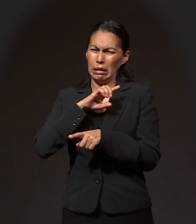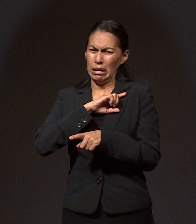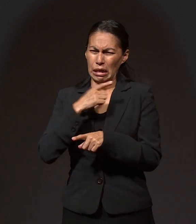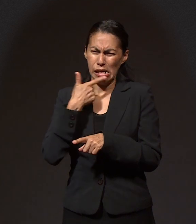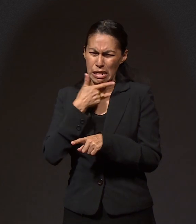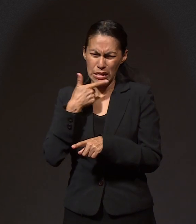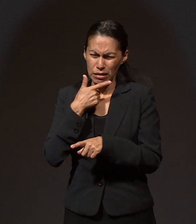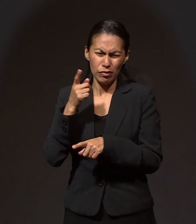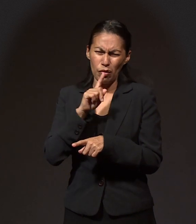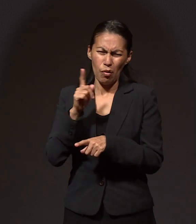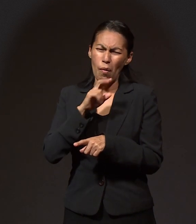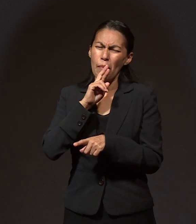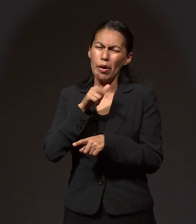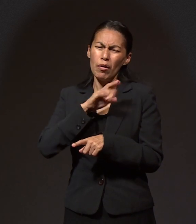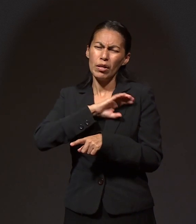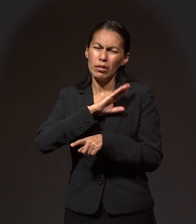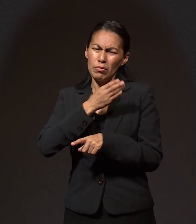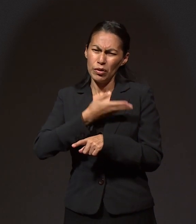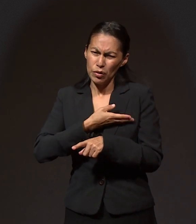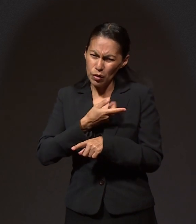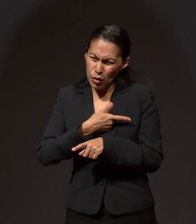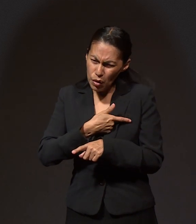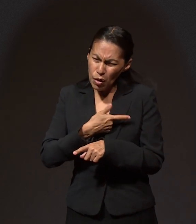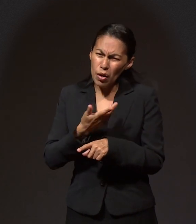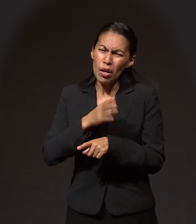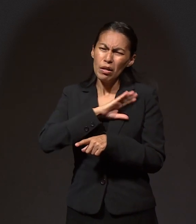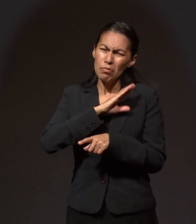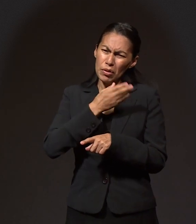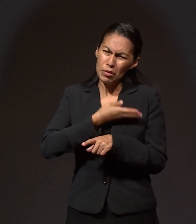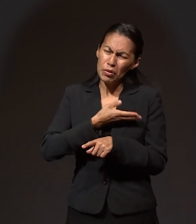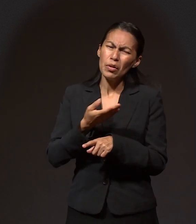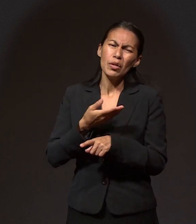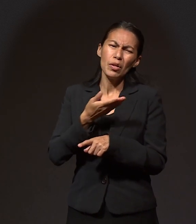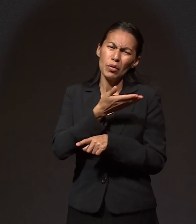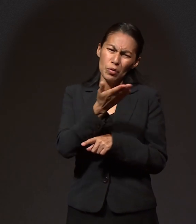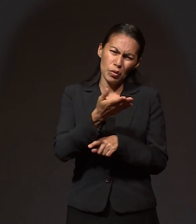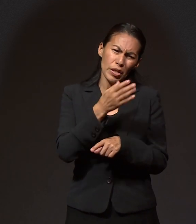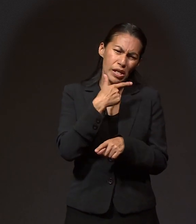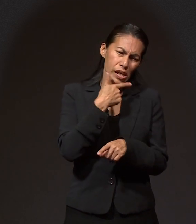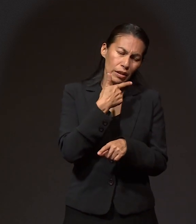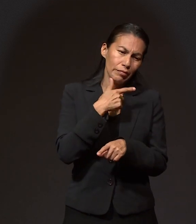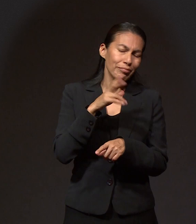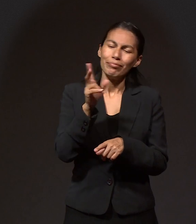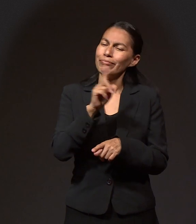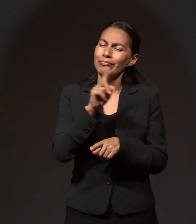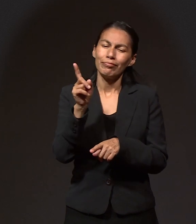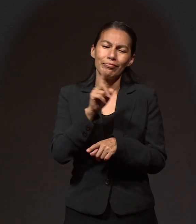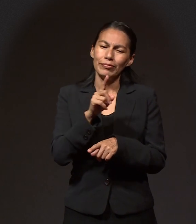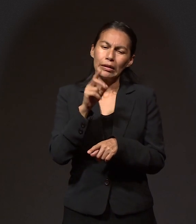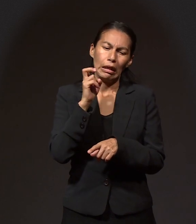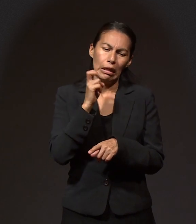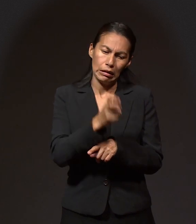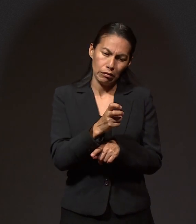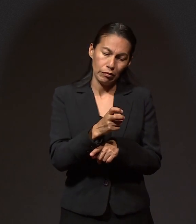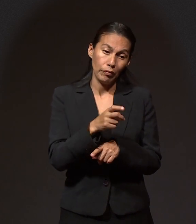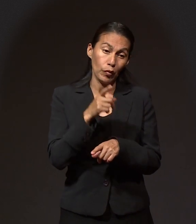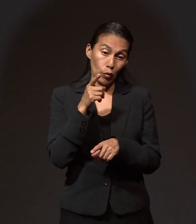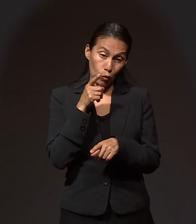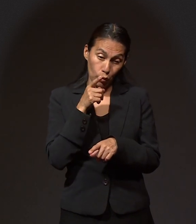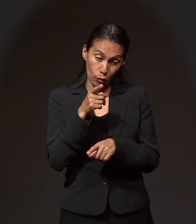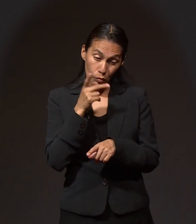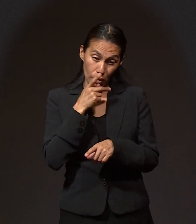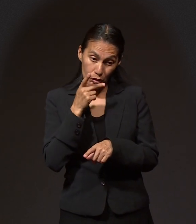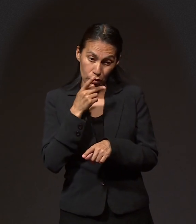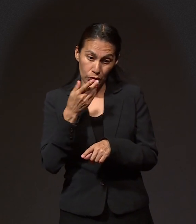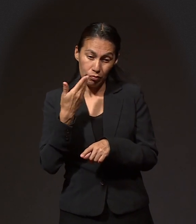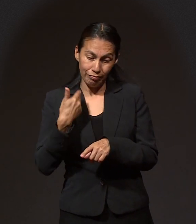inglés. Y yo hablo español y tú me lo traigo a hacer inglés. Y no, así fue hecho. Así que finalmente paso allí al frente. Ese sábado era un día especial que iba